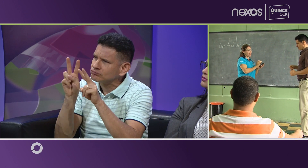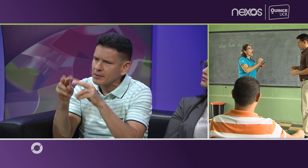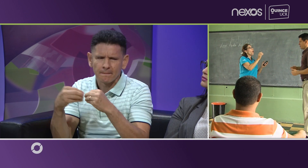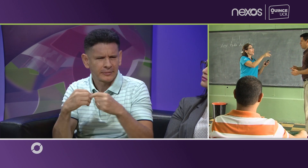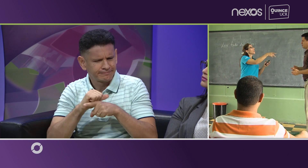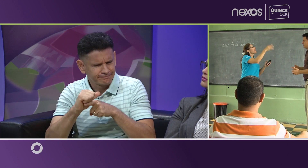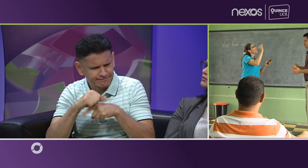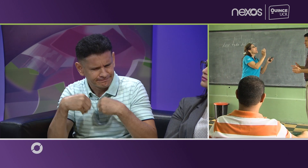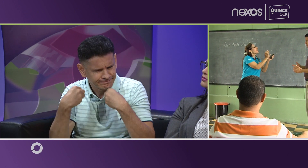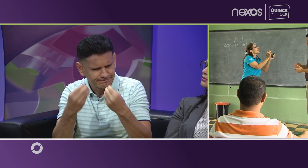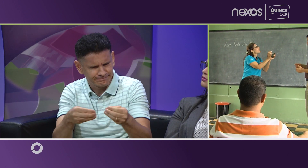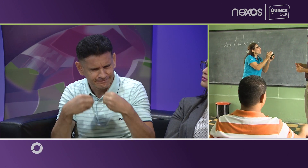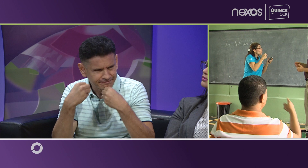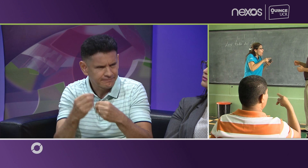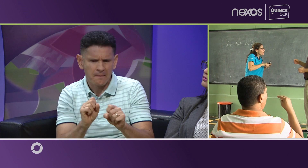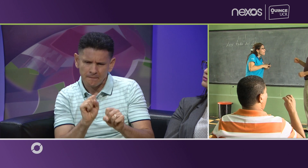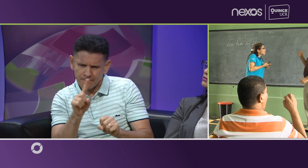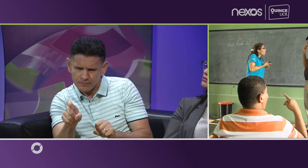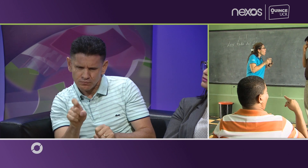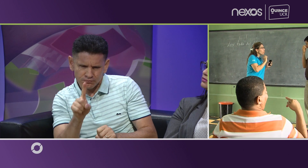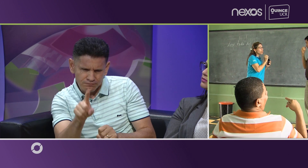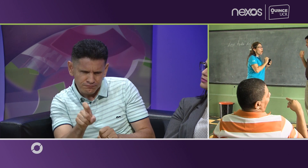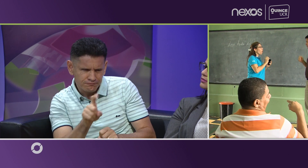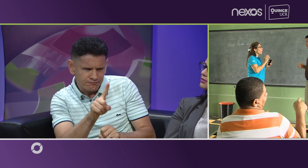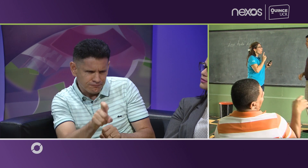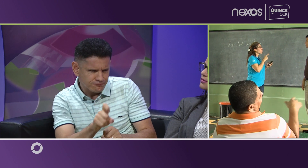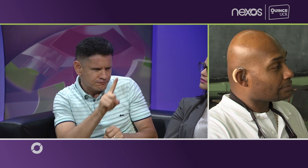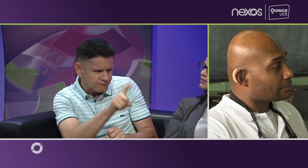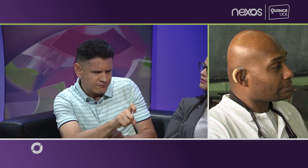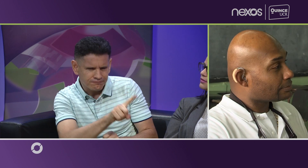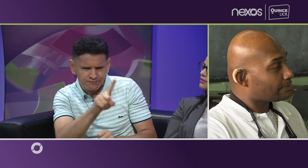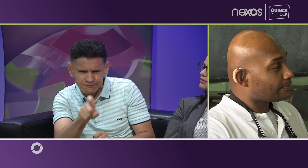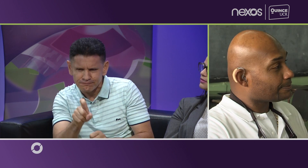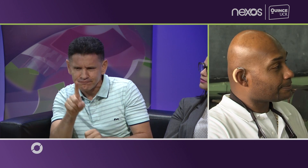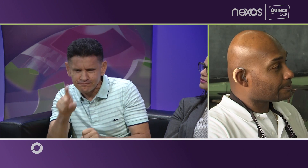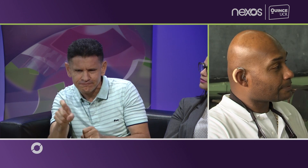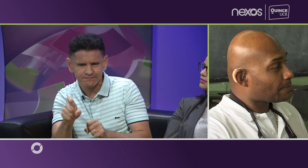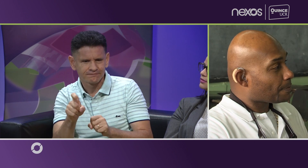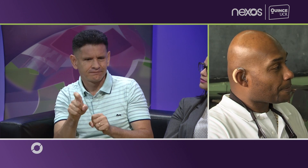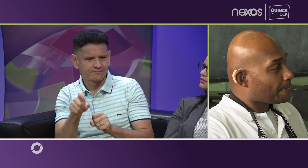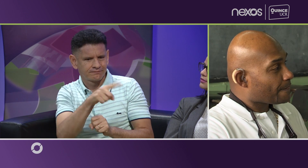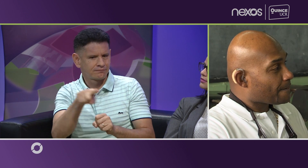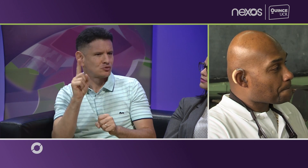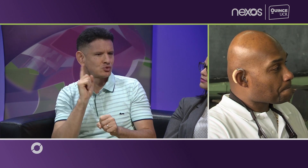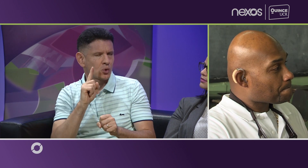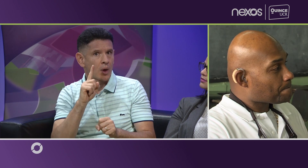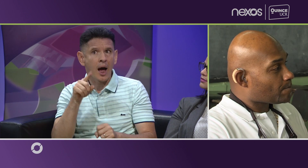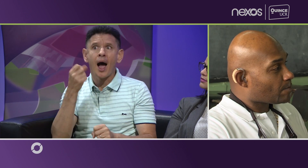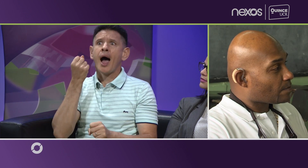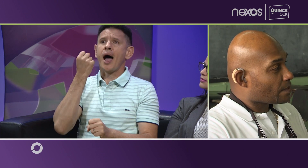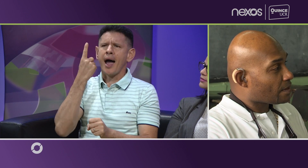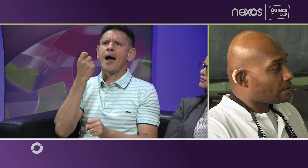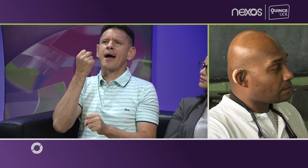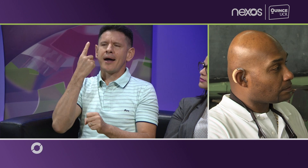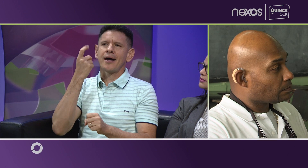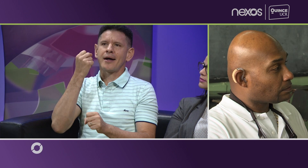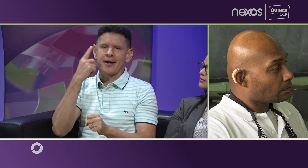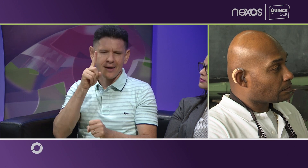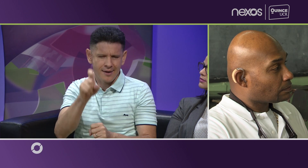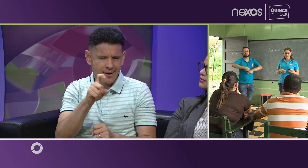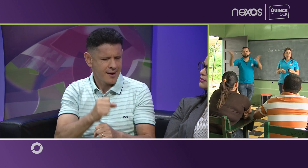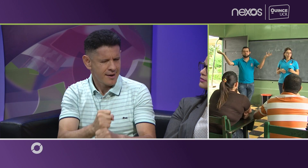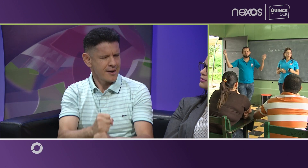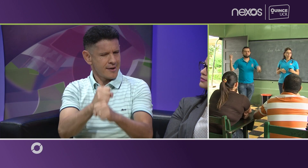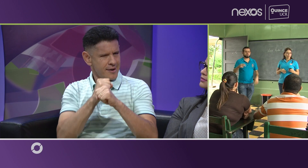los materiales visuales les permitan practicar, hacerles preguntas a ellos como